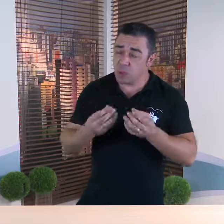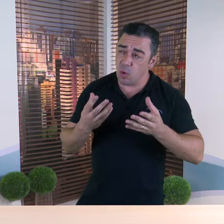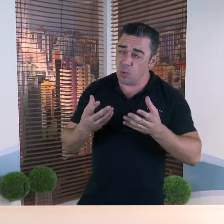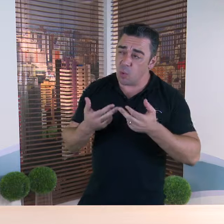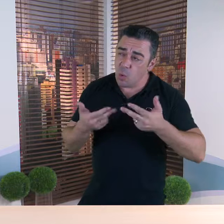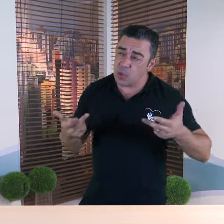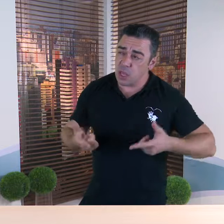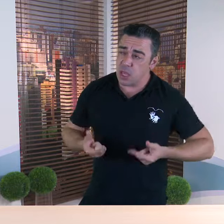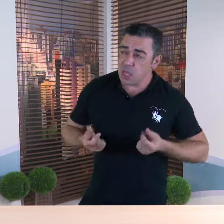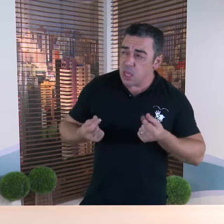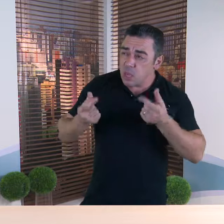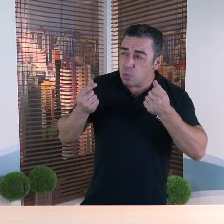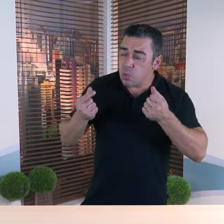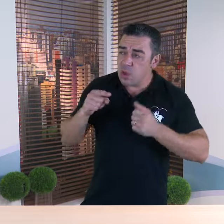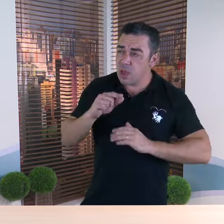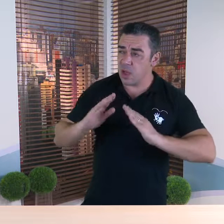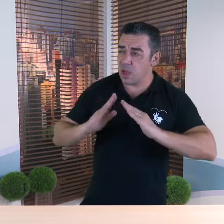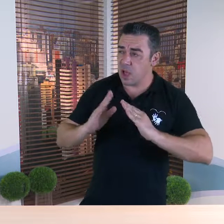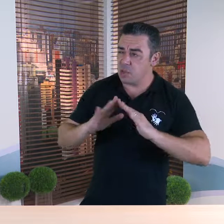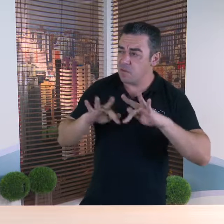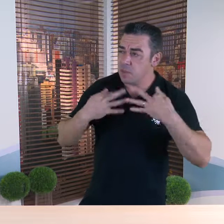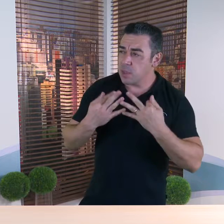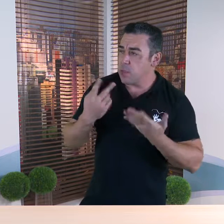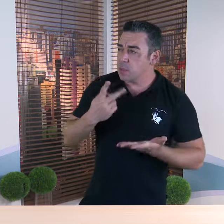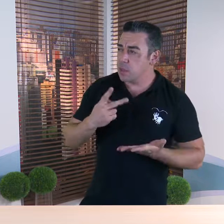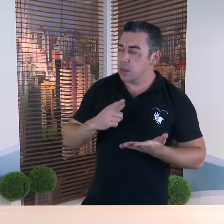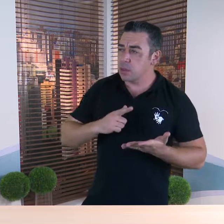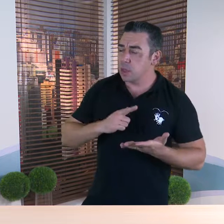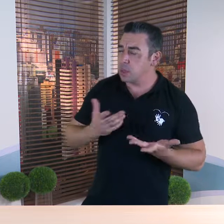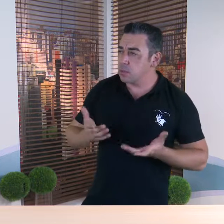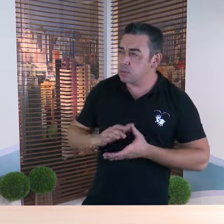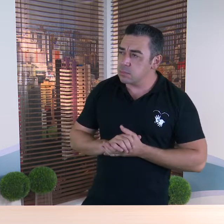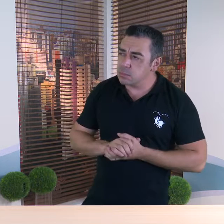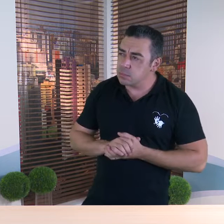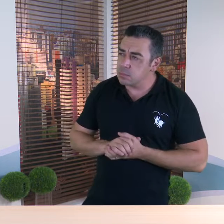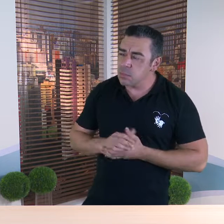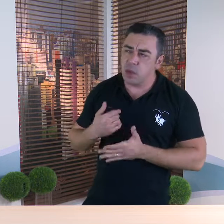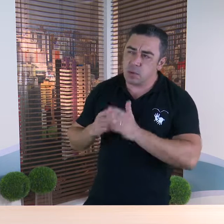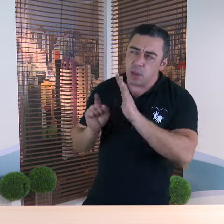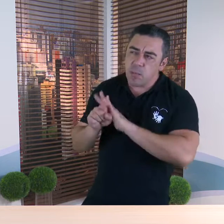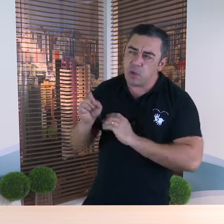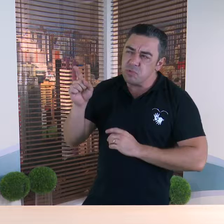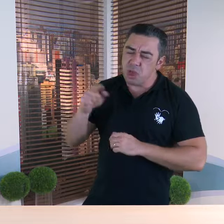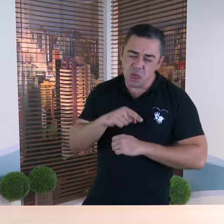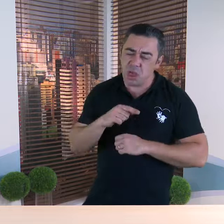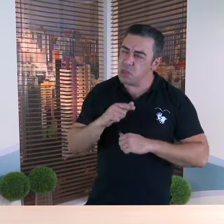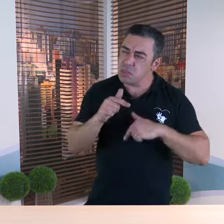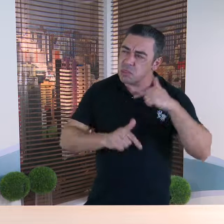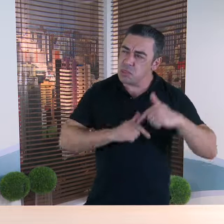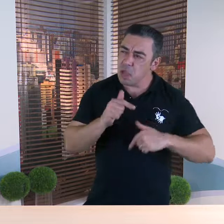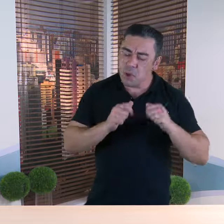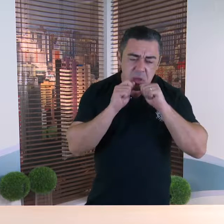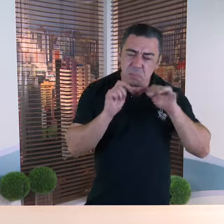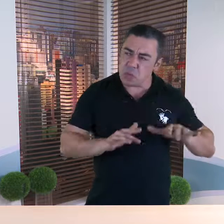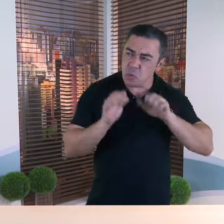tu de bens a ele, e a sua casa, e a tudo quanto tem? A obra de suas